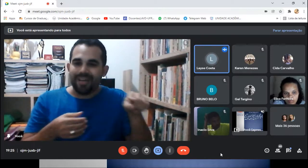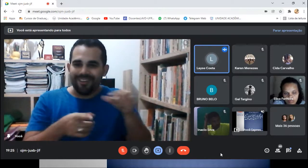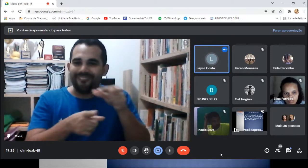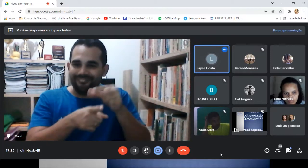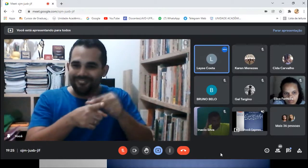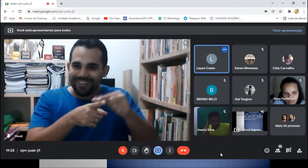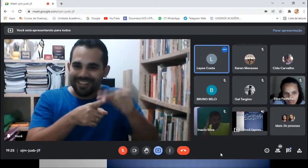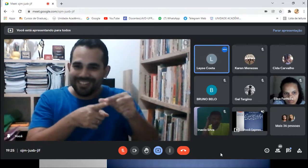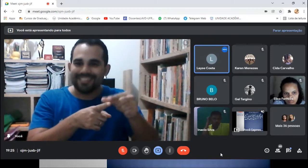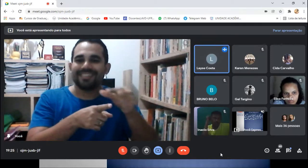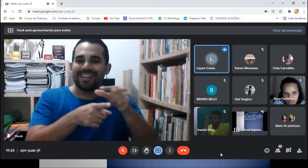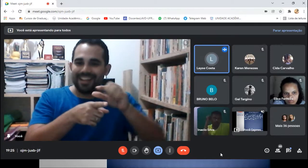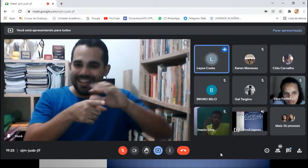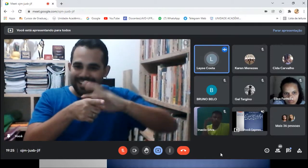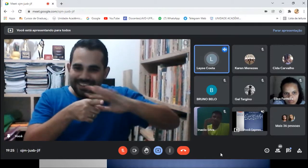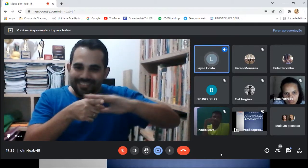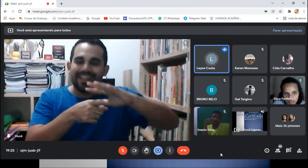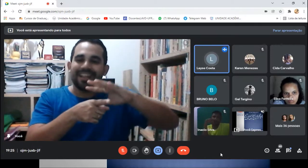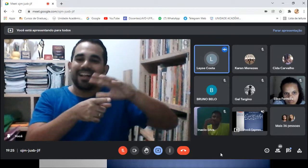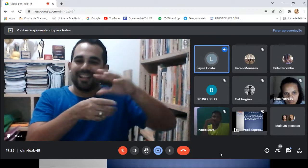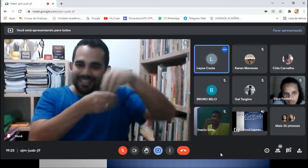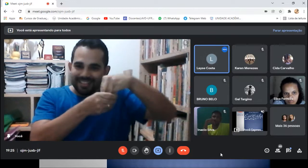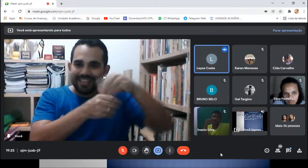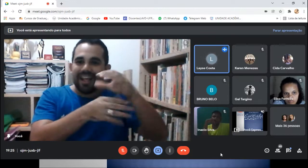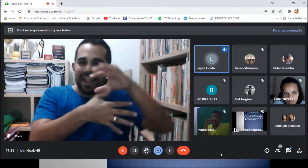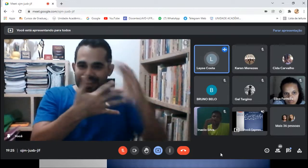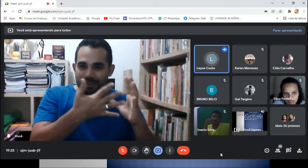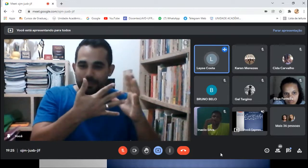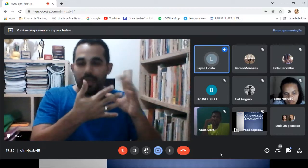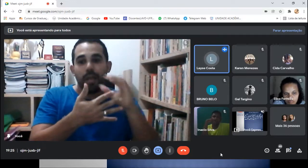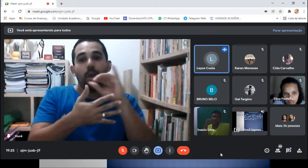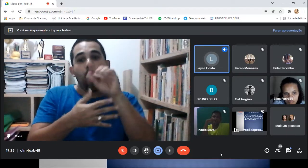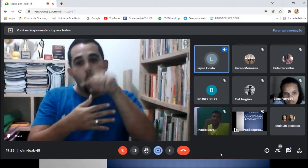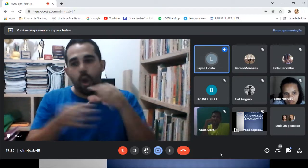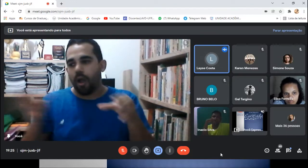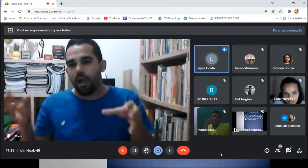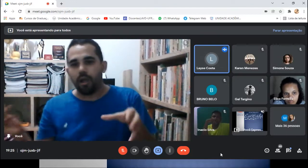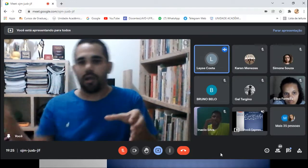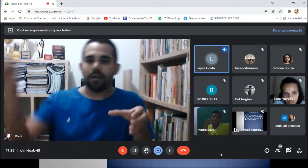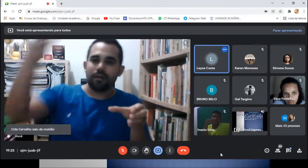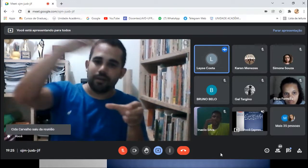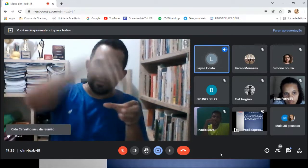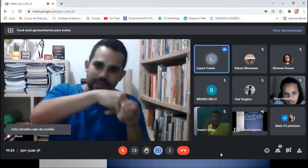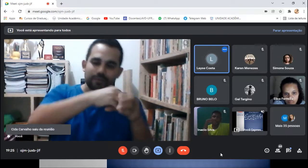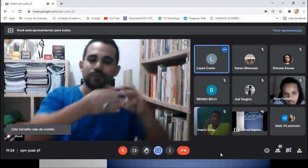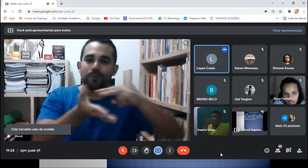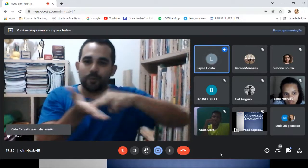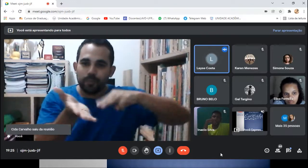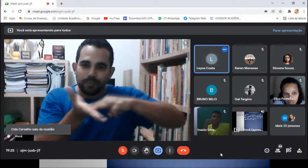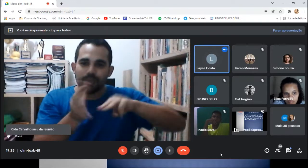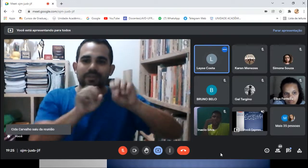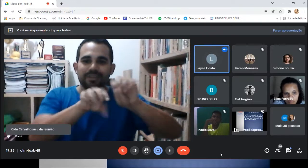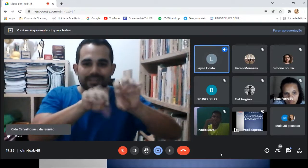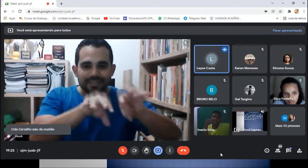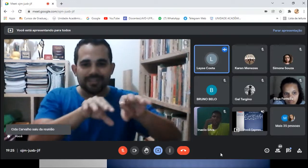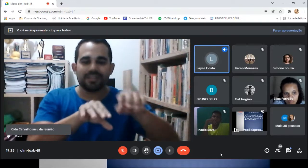conceitos, dessas duas investigações. Então, a fonologia, ela está dentro da questão oral,